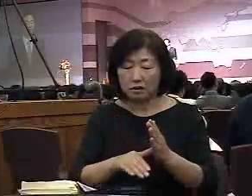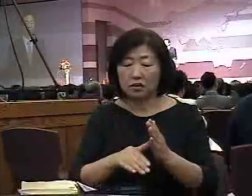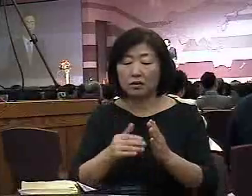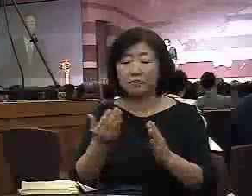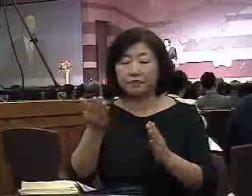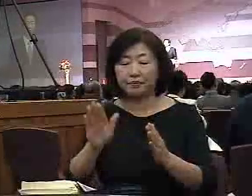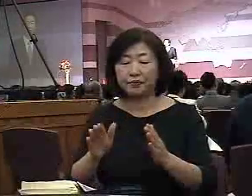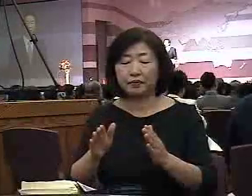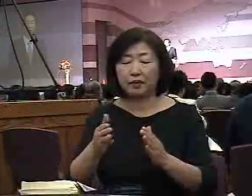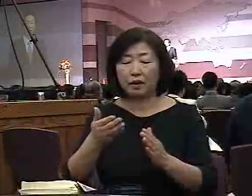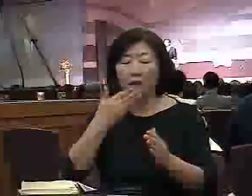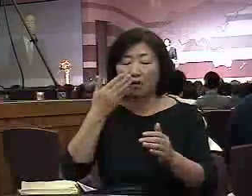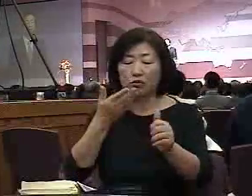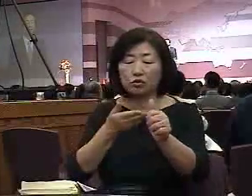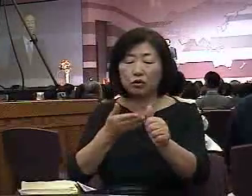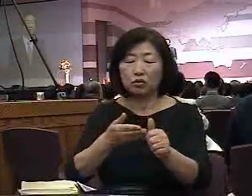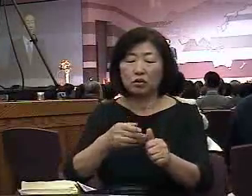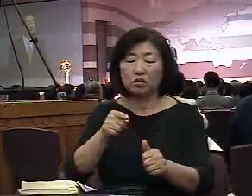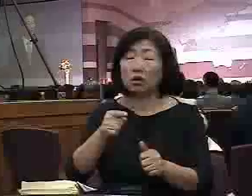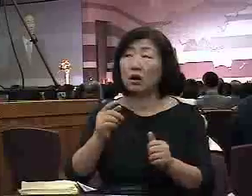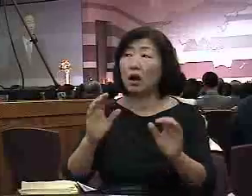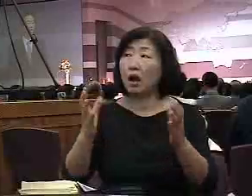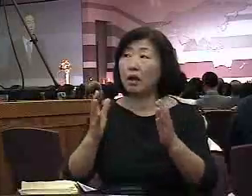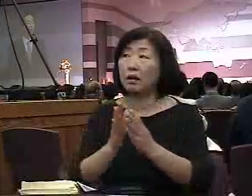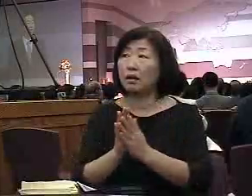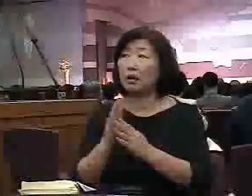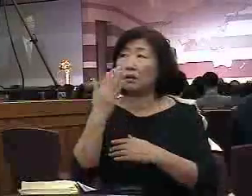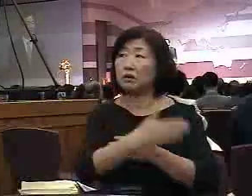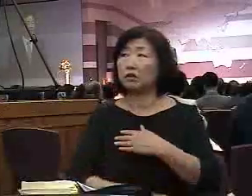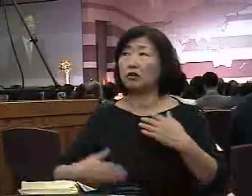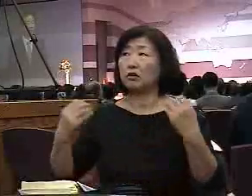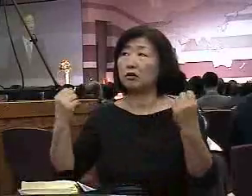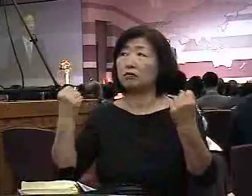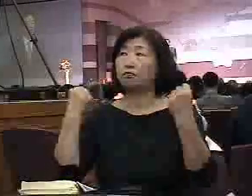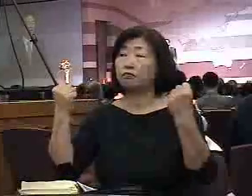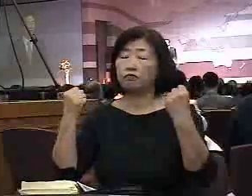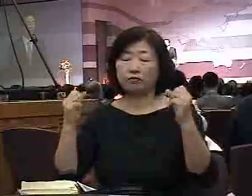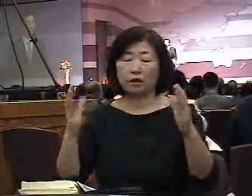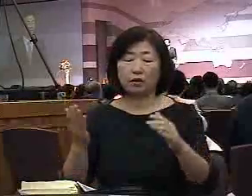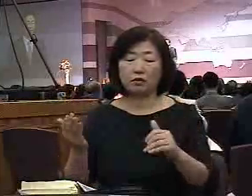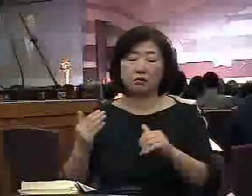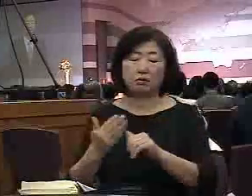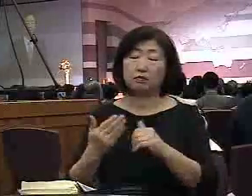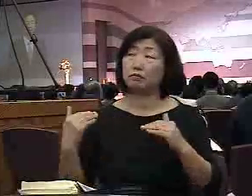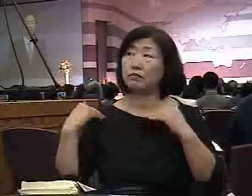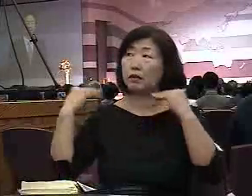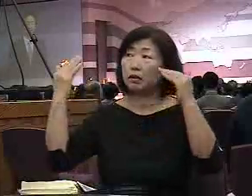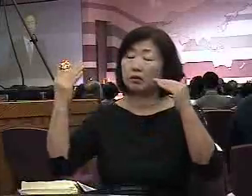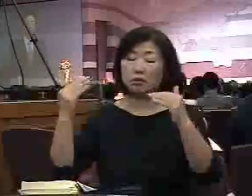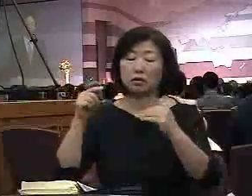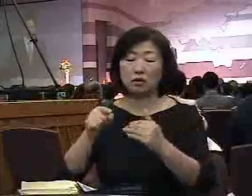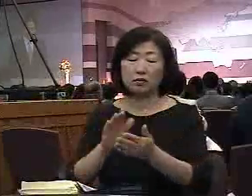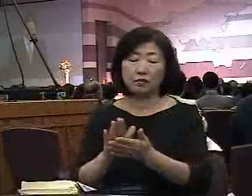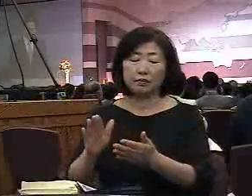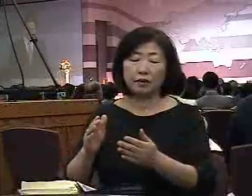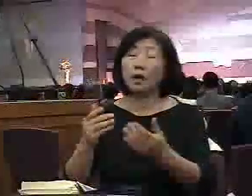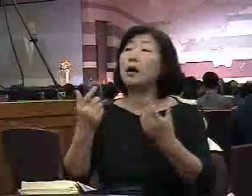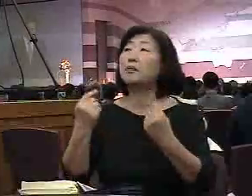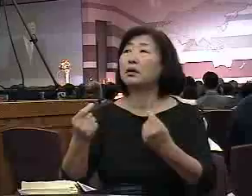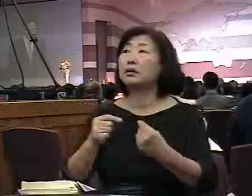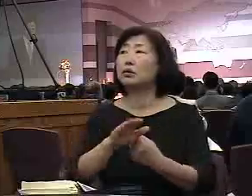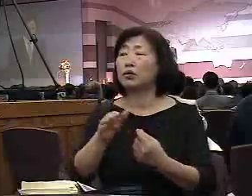그 초유를 먹여주고 그래서 그 아이가 건강한 아이로 자라게 하도록 배려하게 될 것입니다. 마찬가지입니다.